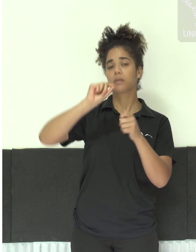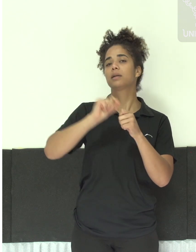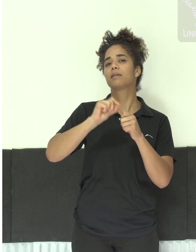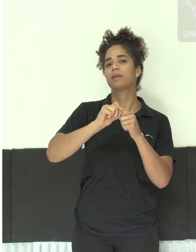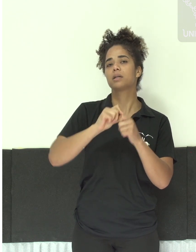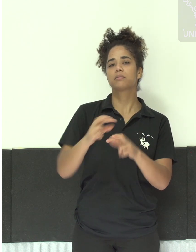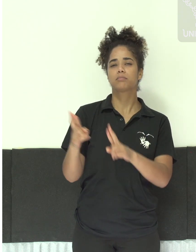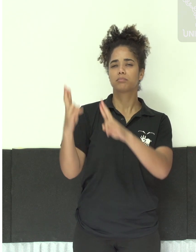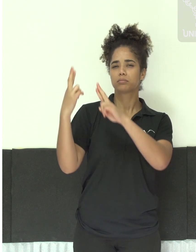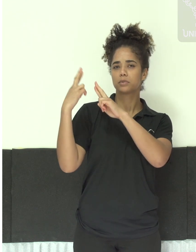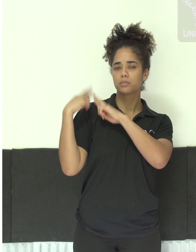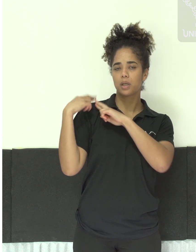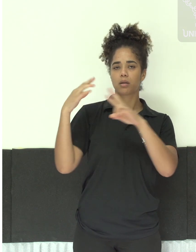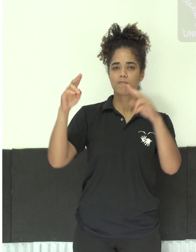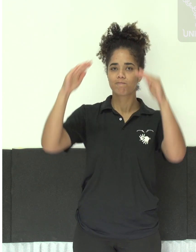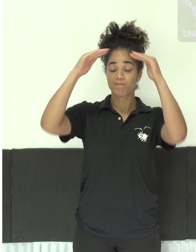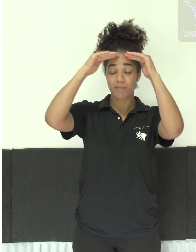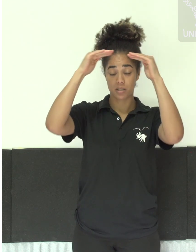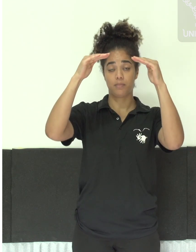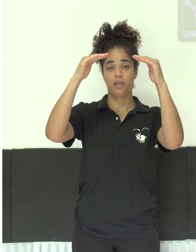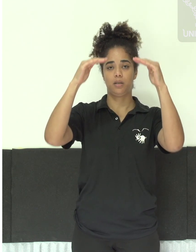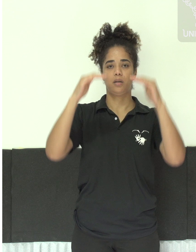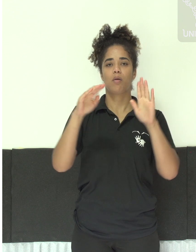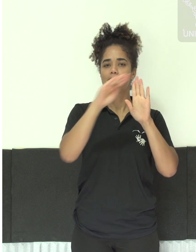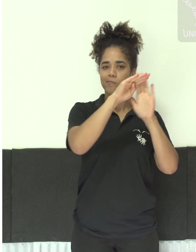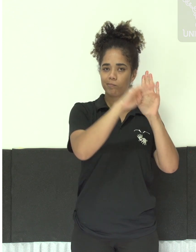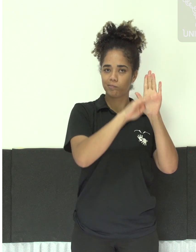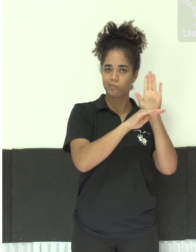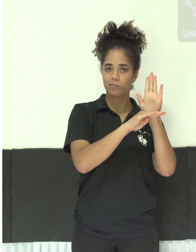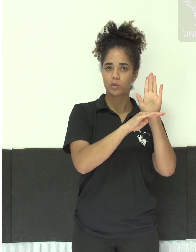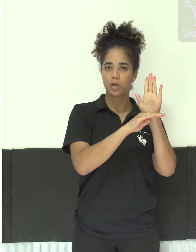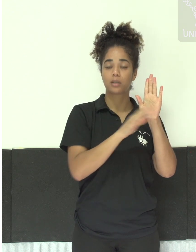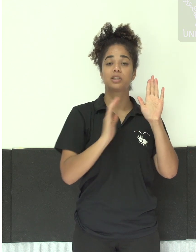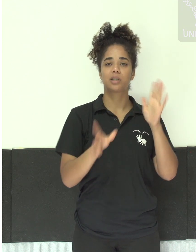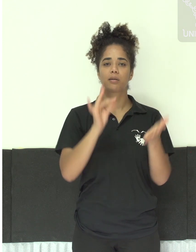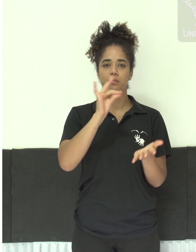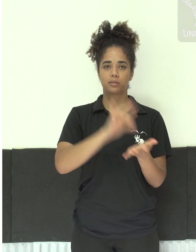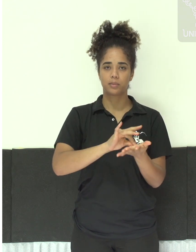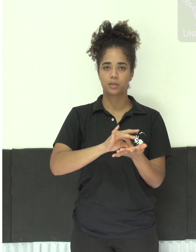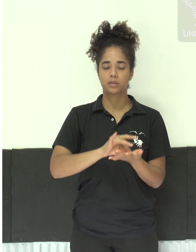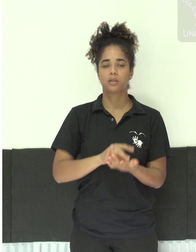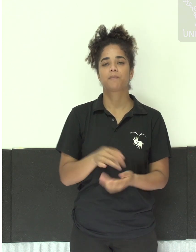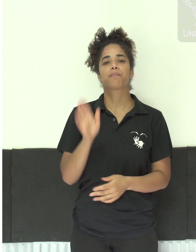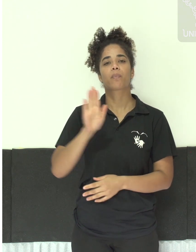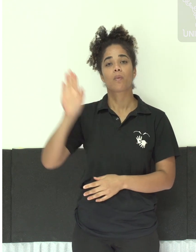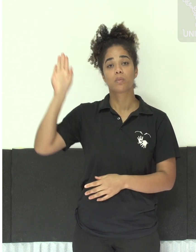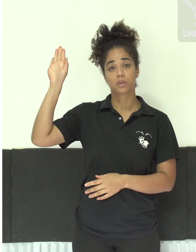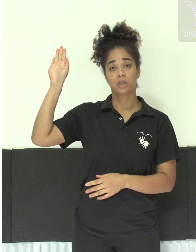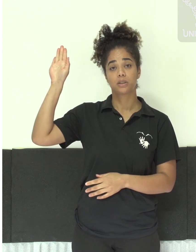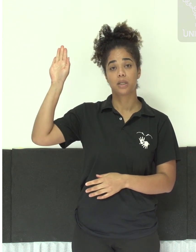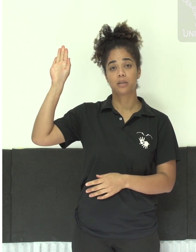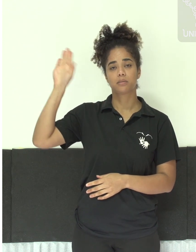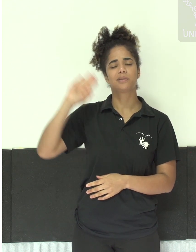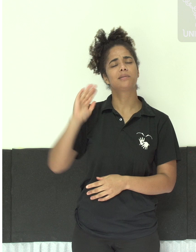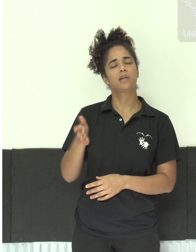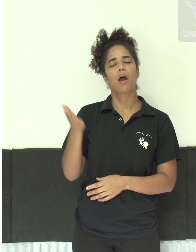respeitando-se o cronograma estabelecido, os candidatos que forem indeferidos